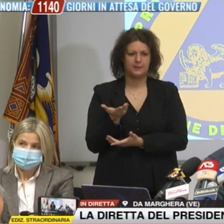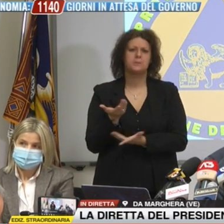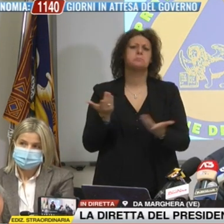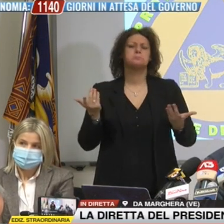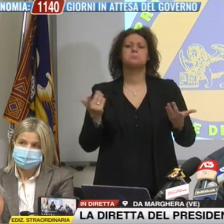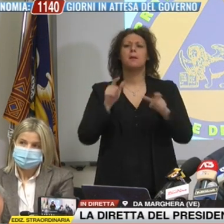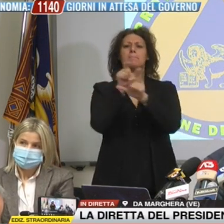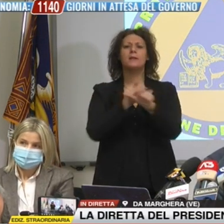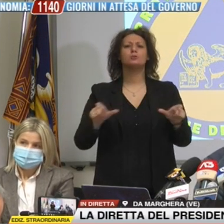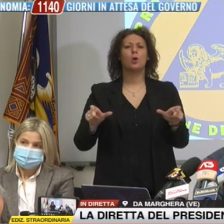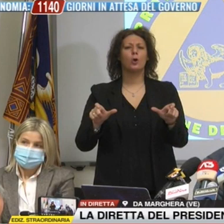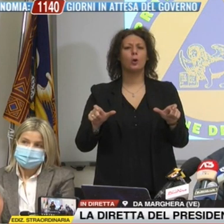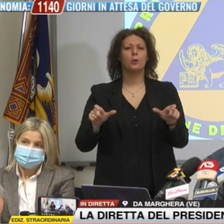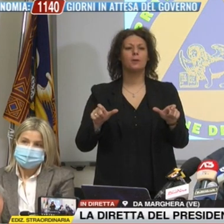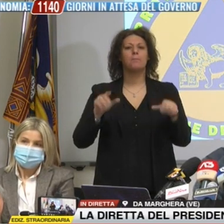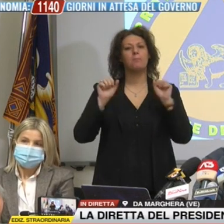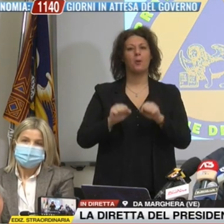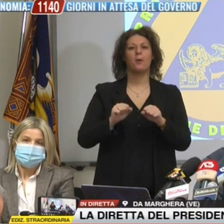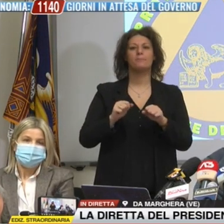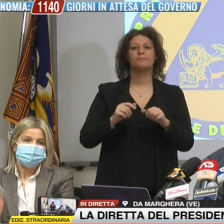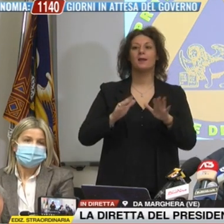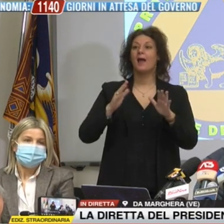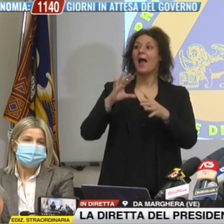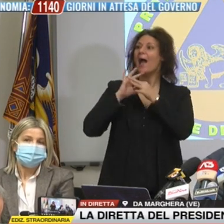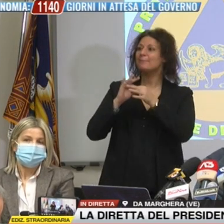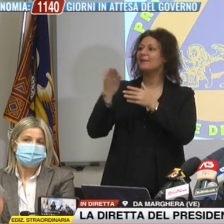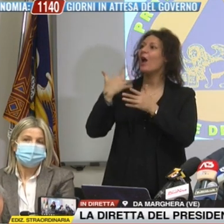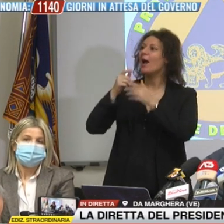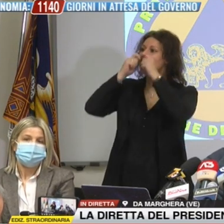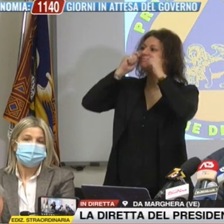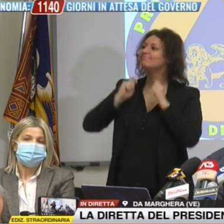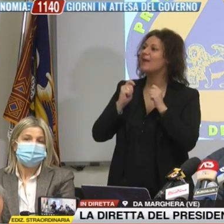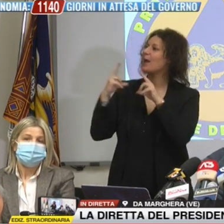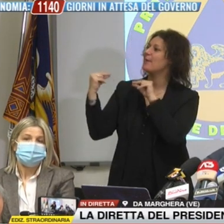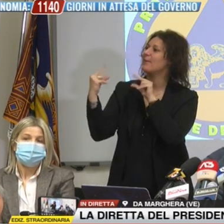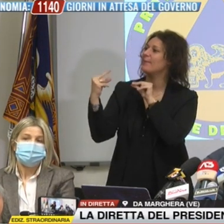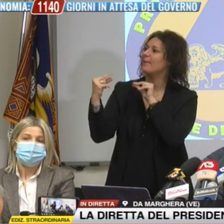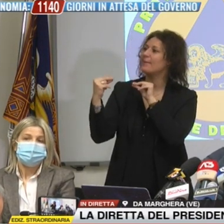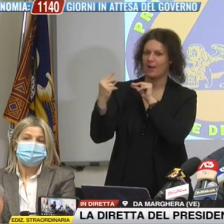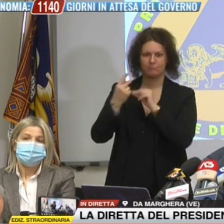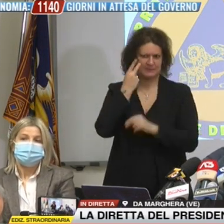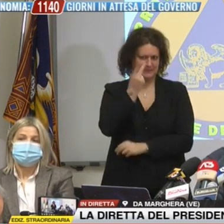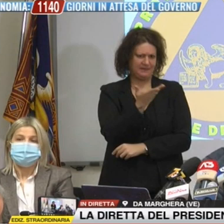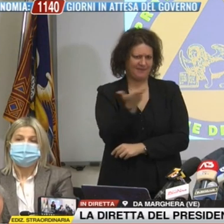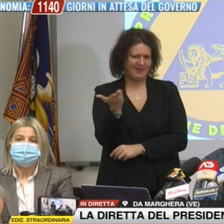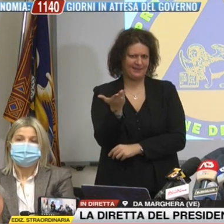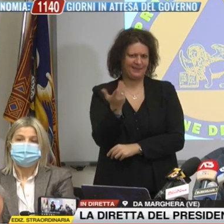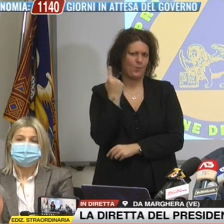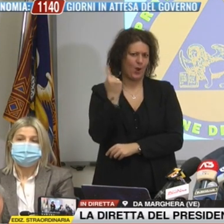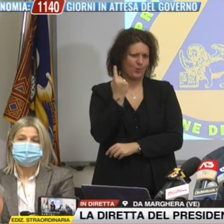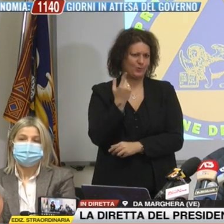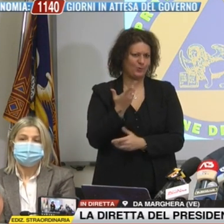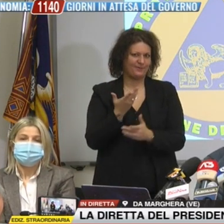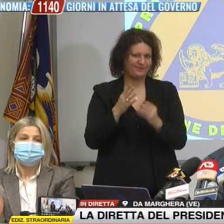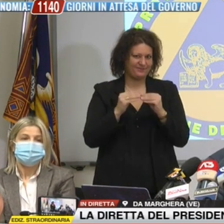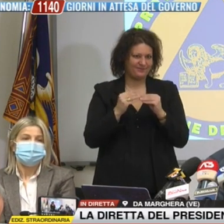che magari si fermano a salutare l'amico abbassando la mascherina per parlare meglio, no? Ed è un gesto che magari uno neanche memorizza, perché